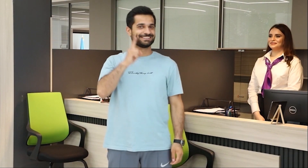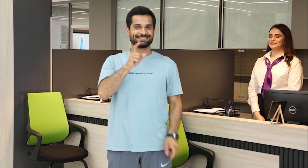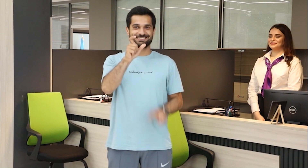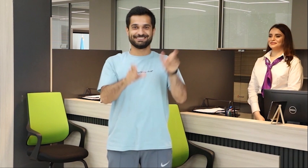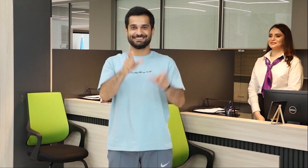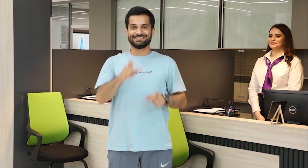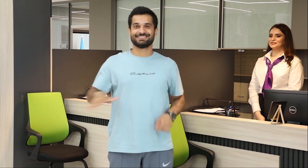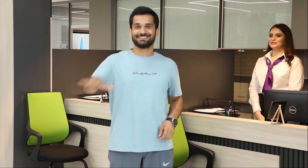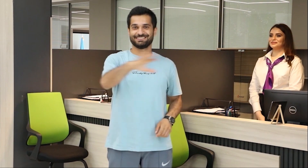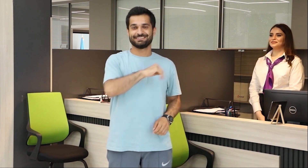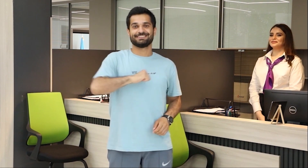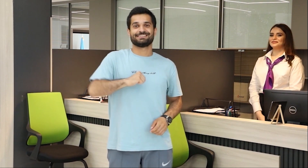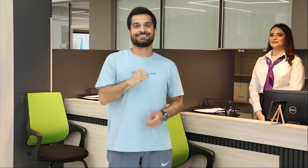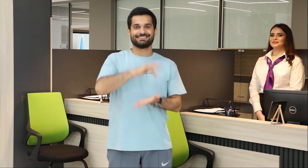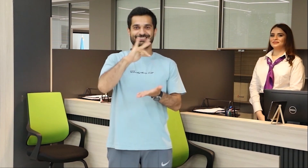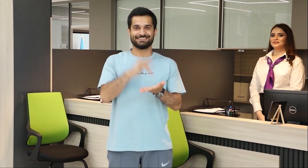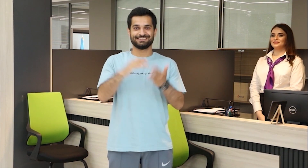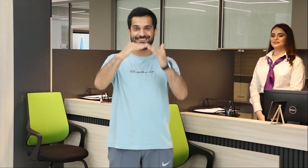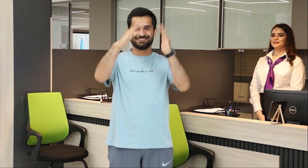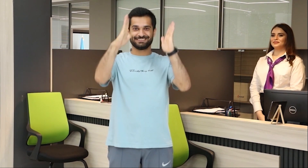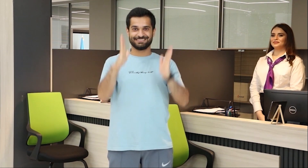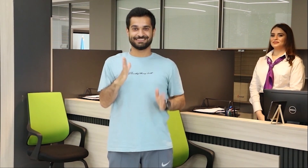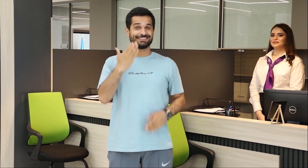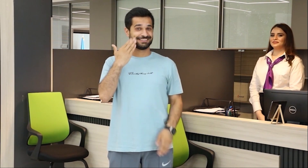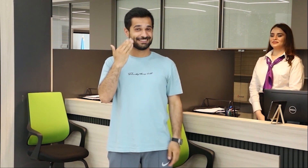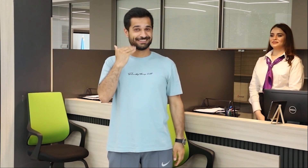Bunun sayəsində artıq biz, eşitmə məhdudiyyətli şəxslər də dost